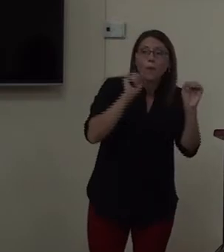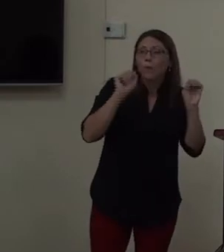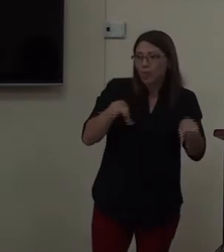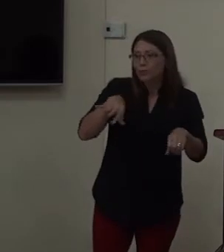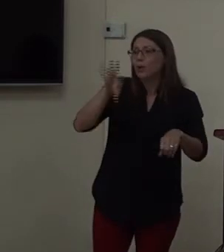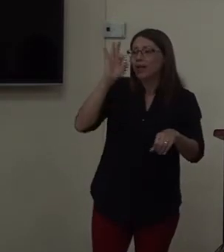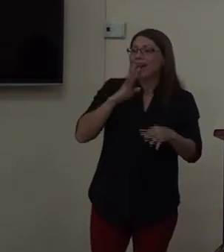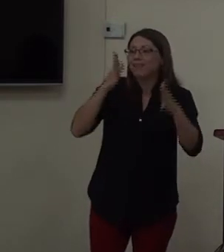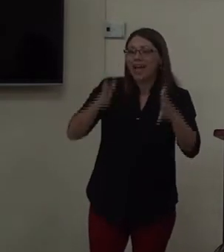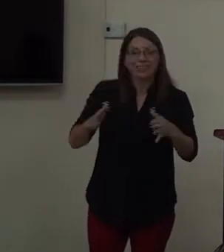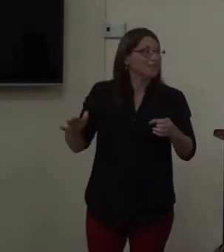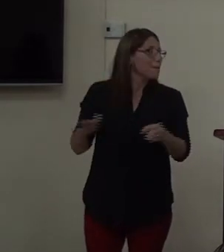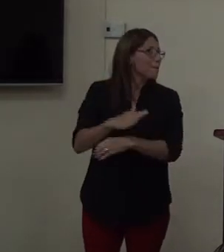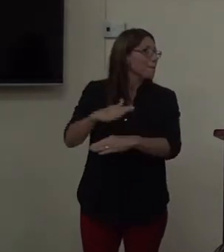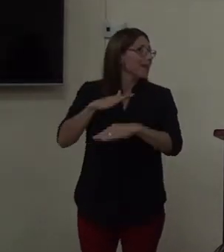hasta dos.